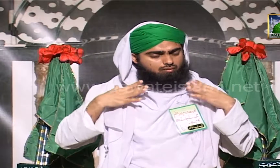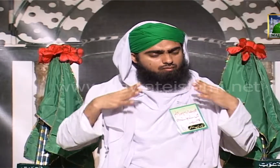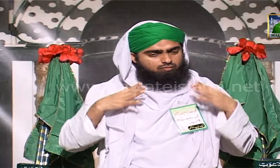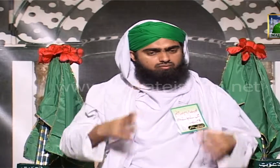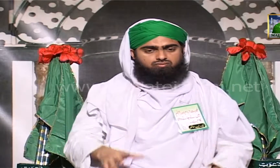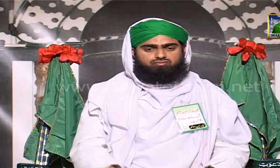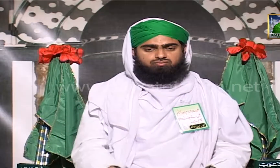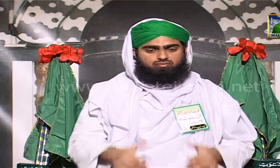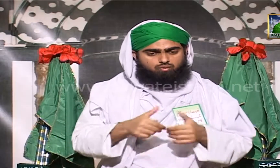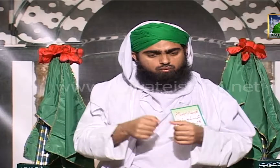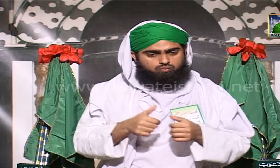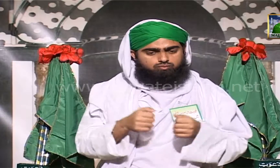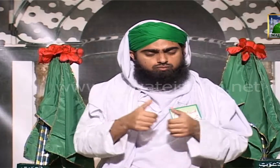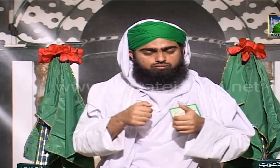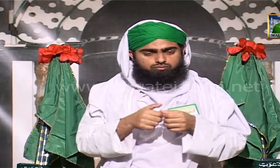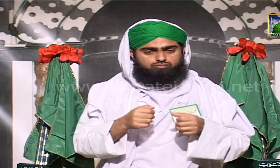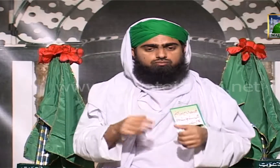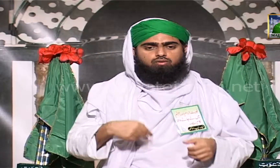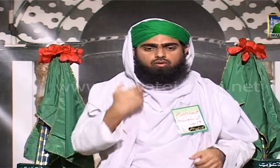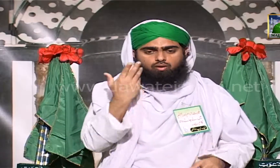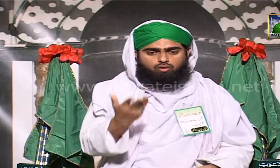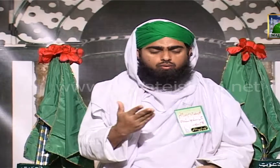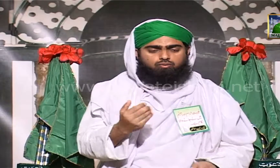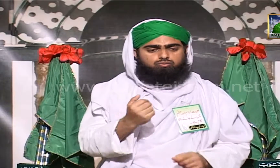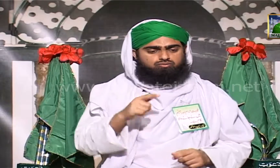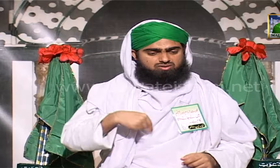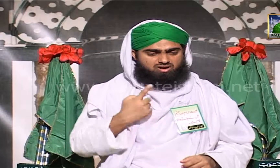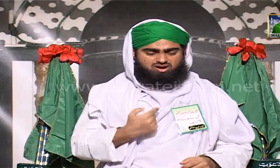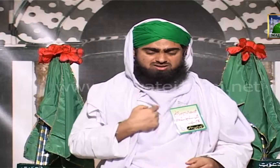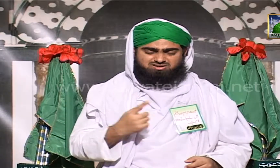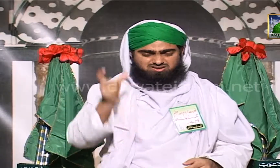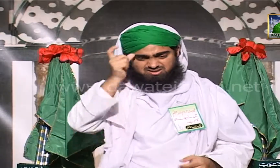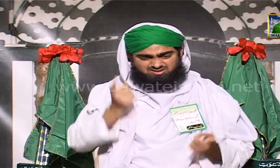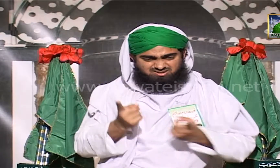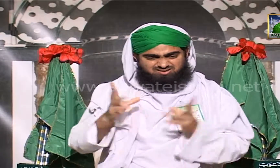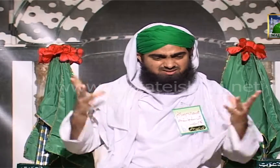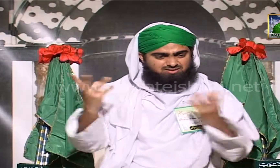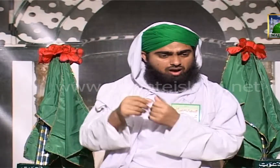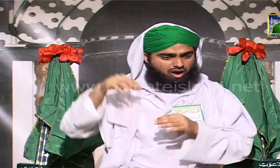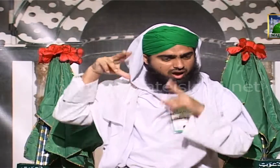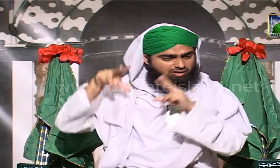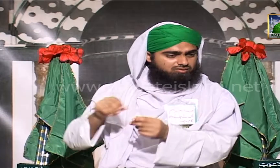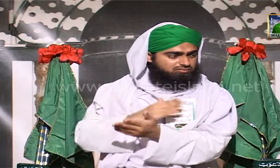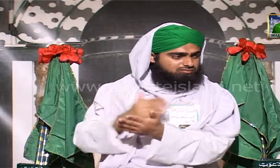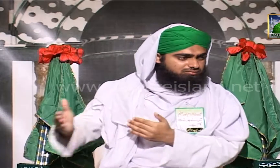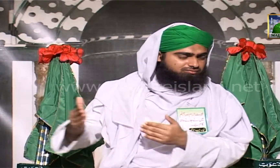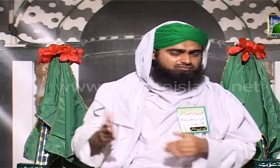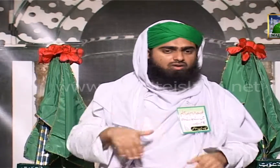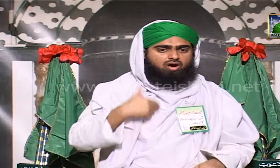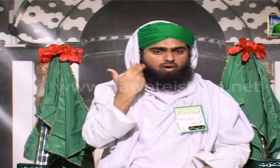ہی آپ نے اپنے نفس پر شدت کے ساتھ کنٹرول کیا اور اس قدر احتیاط فرماتے